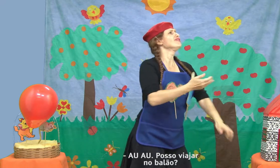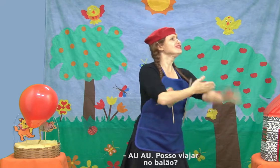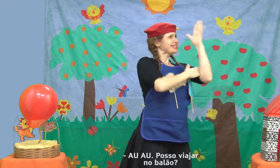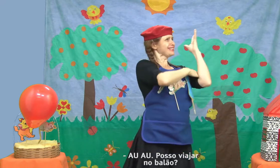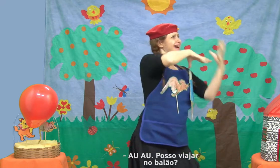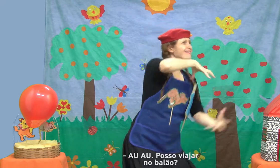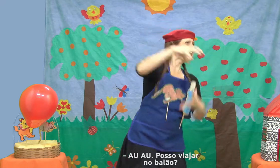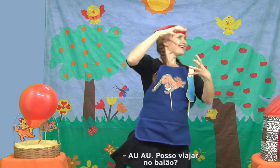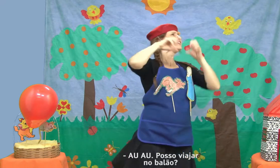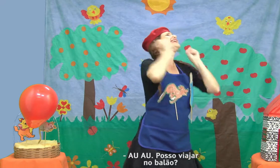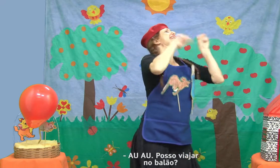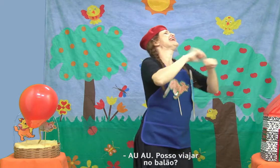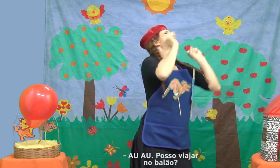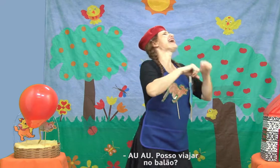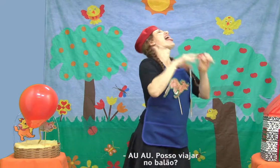no balão